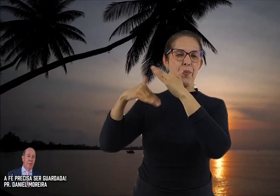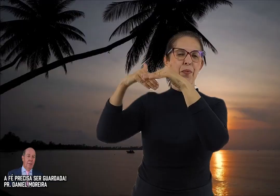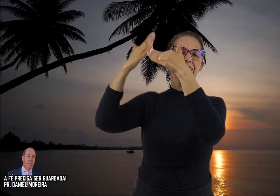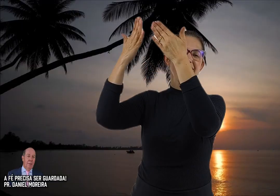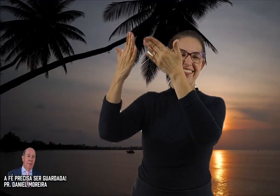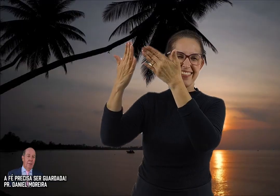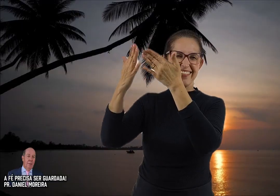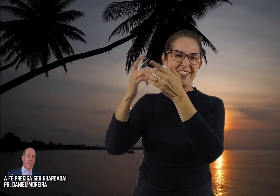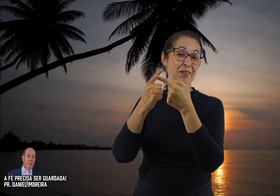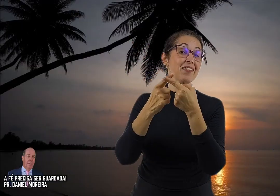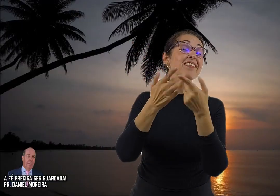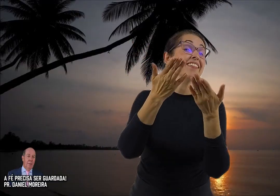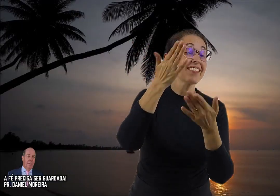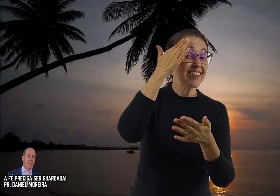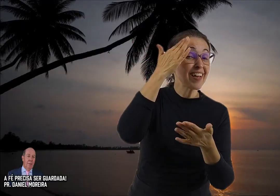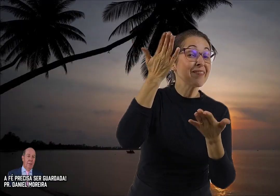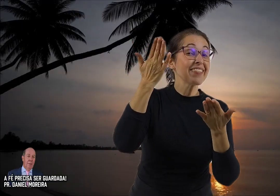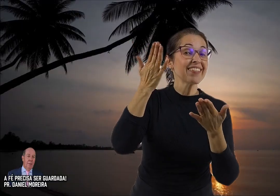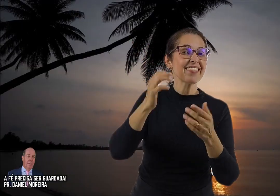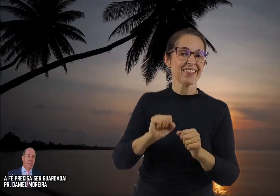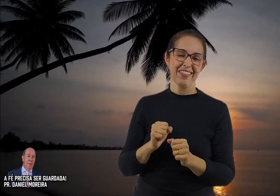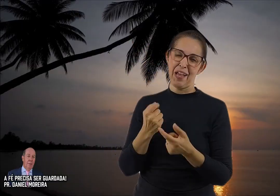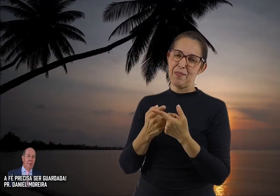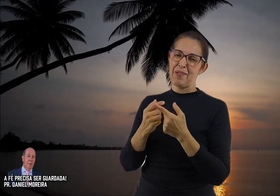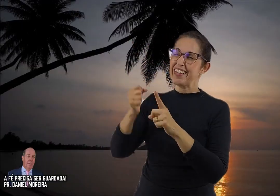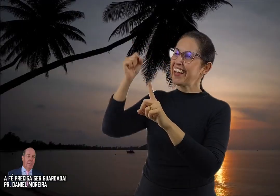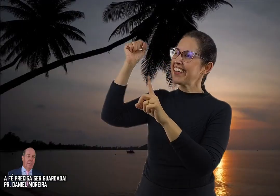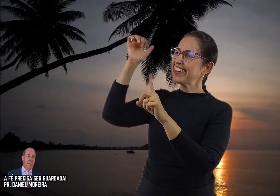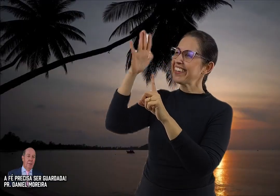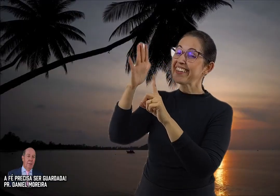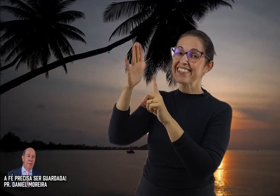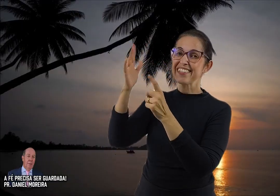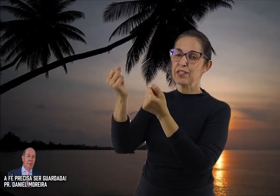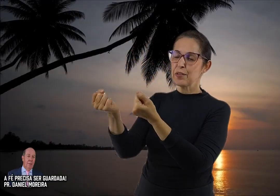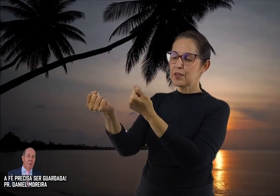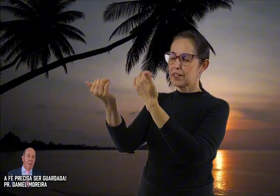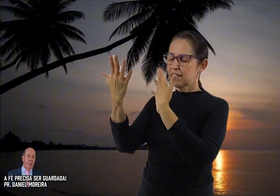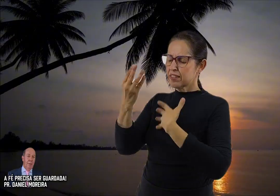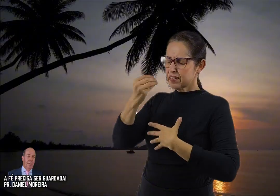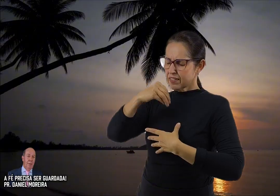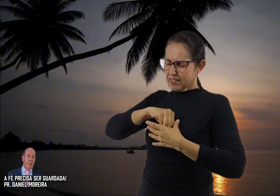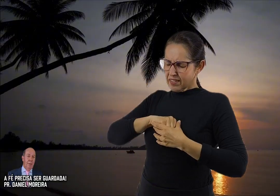Sabe por quê? Porque a graça de Deus, ela toca a alma.